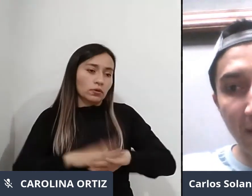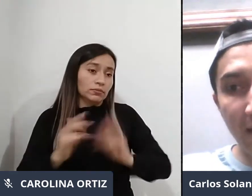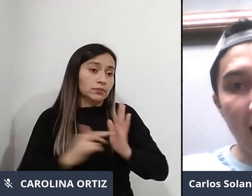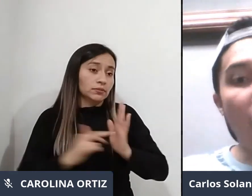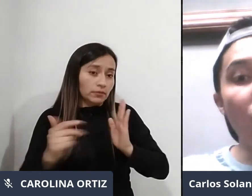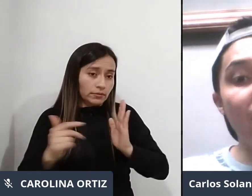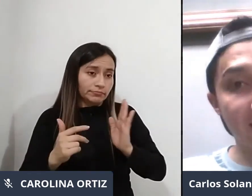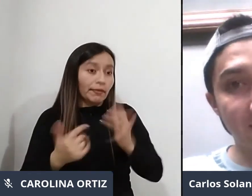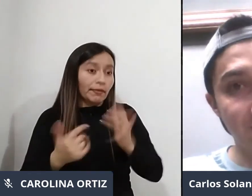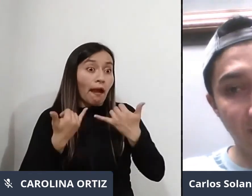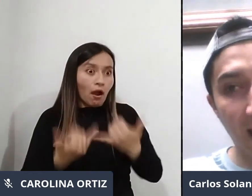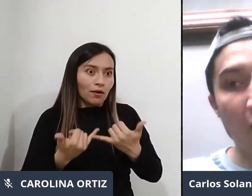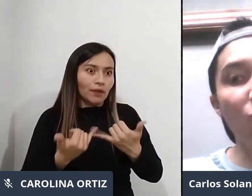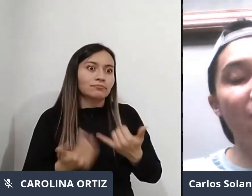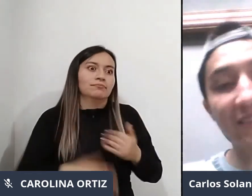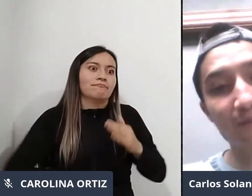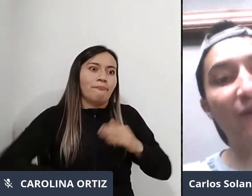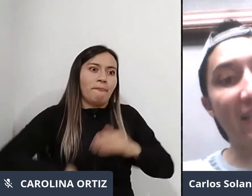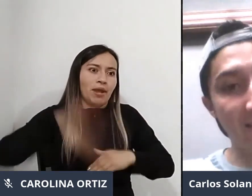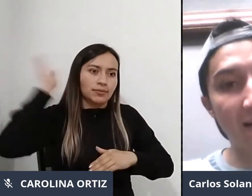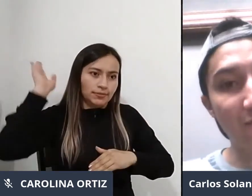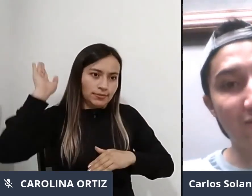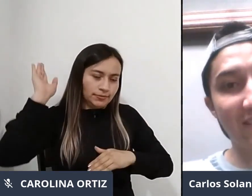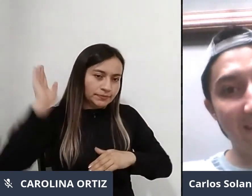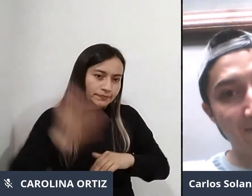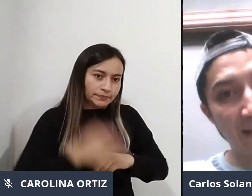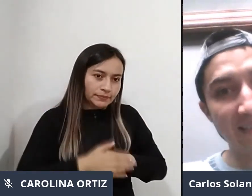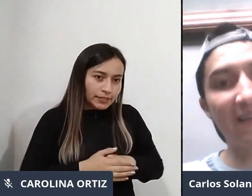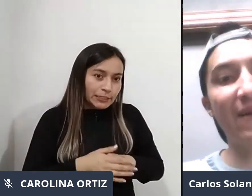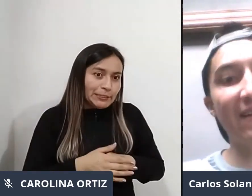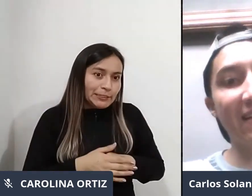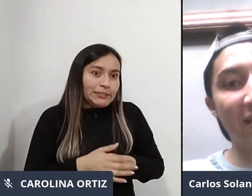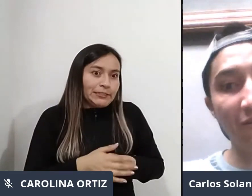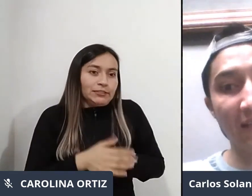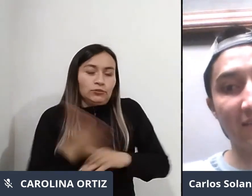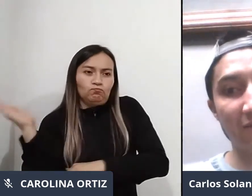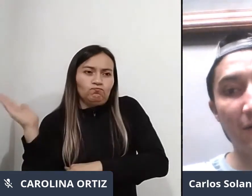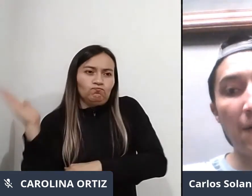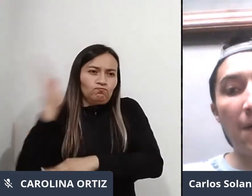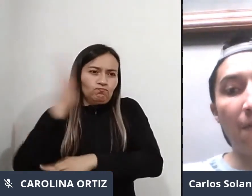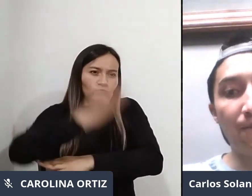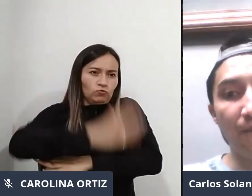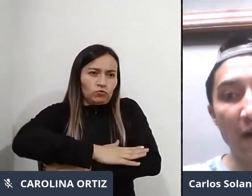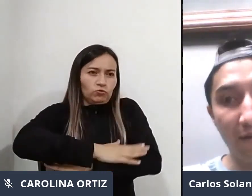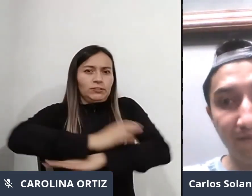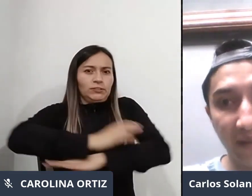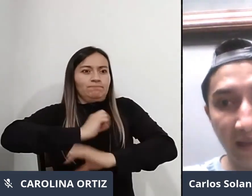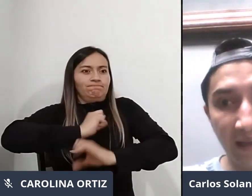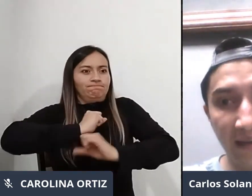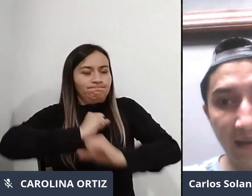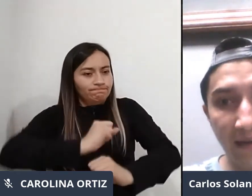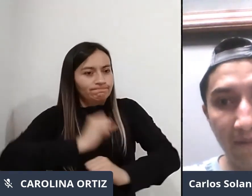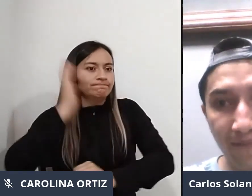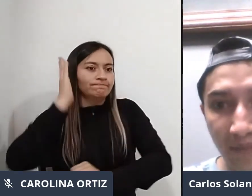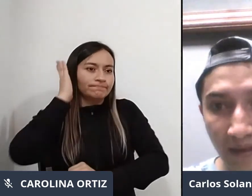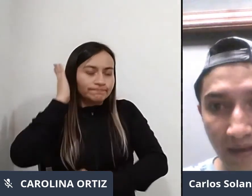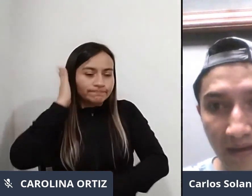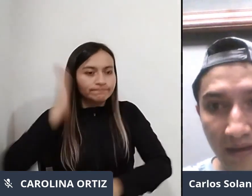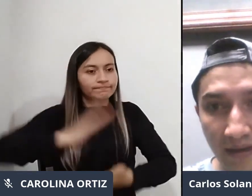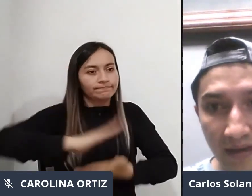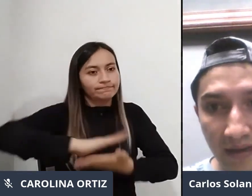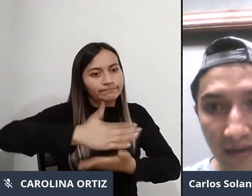también, aún más porque estamos precisamente en este contexto. Bueno,